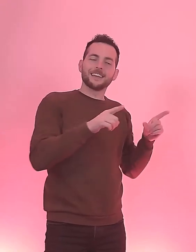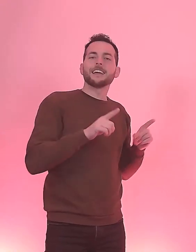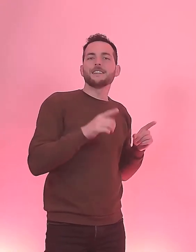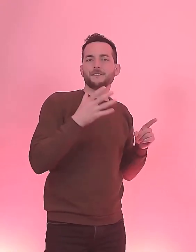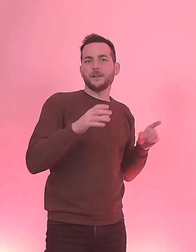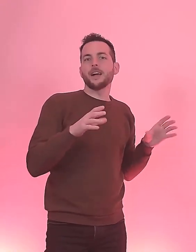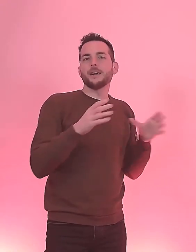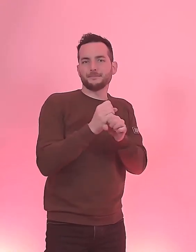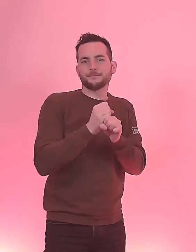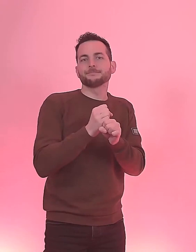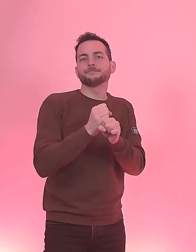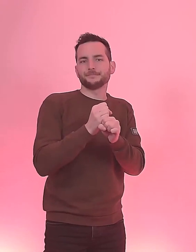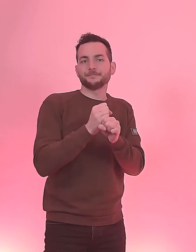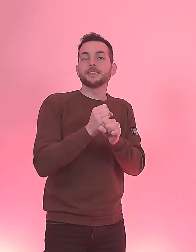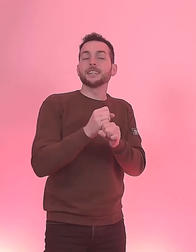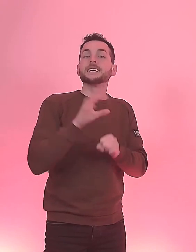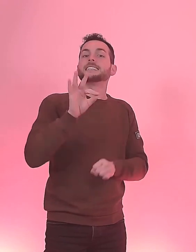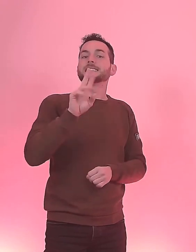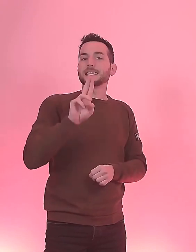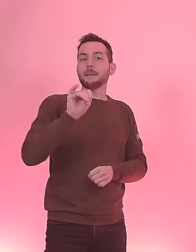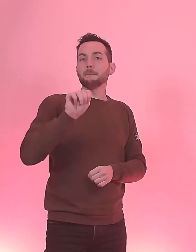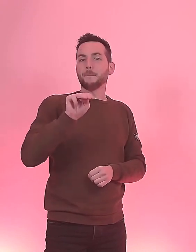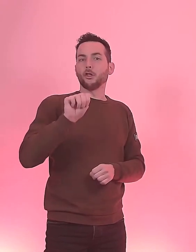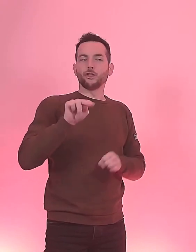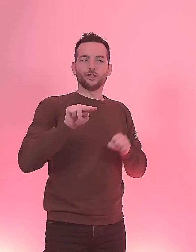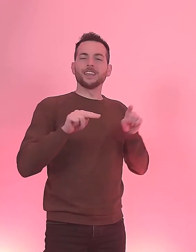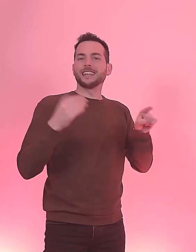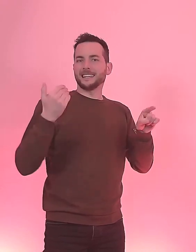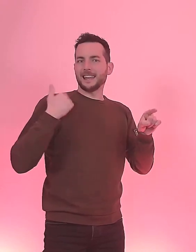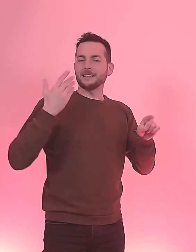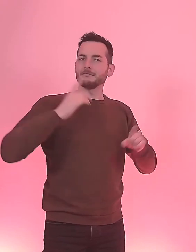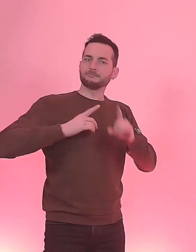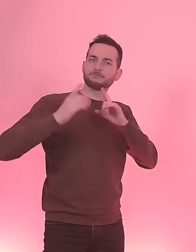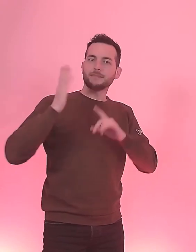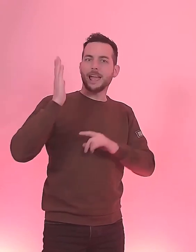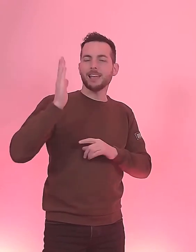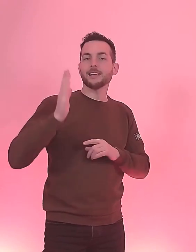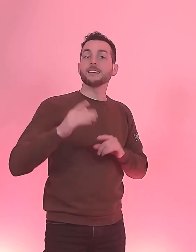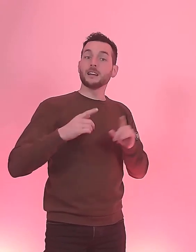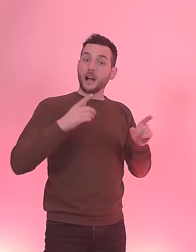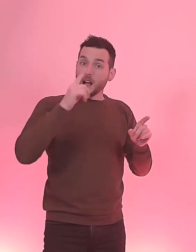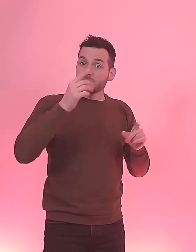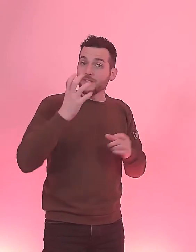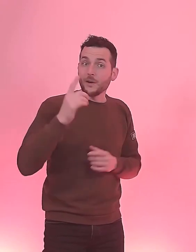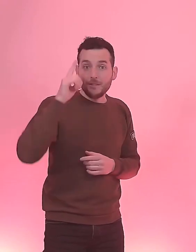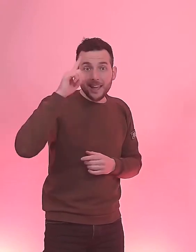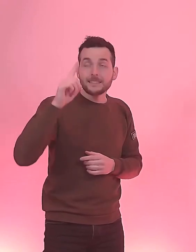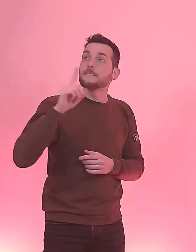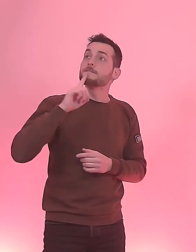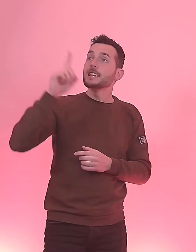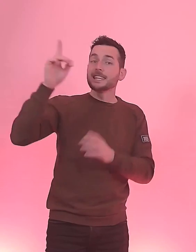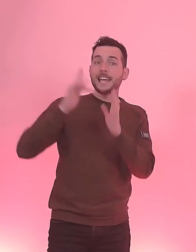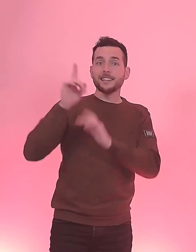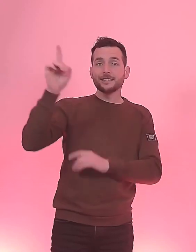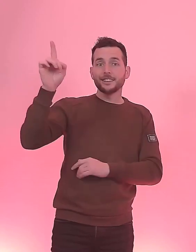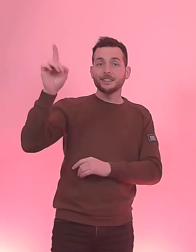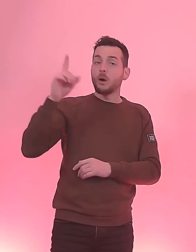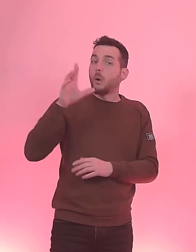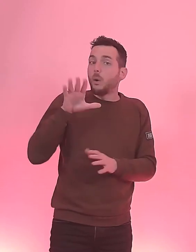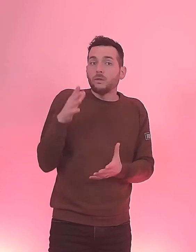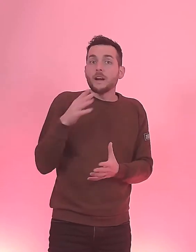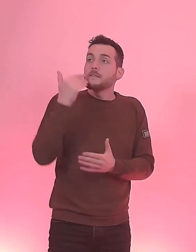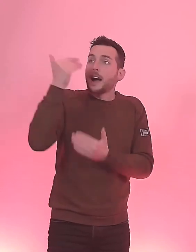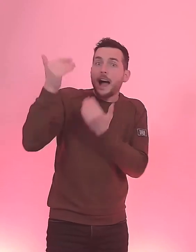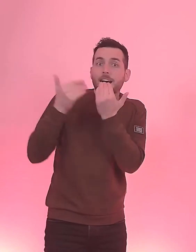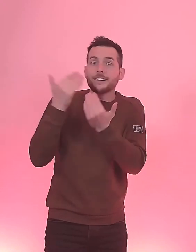en thieme noemde het al even zijn verhaal als je wilt weten wie die jezus is een als je nog vragen vanuit je eigen leven dingen nog niet begrijpt en wil ik